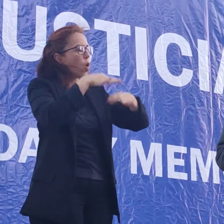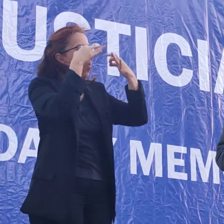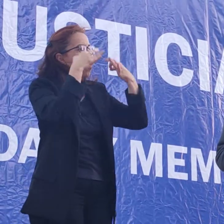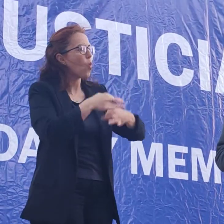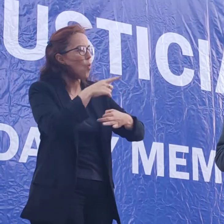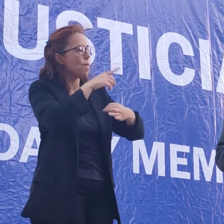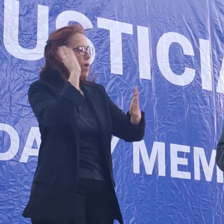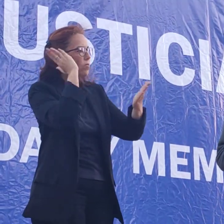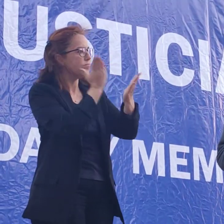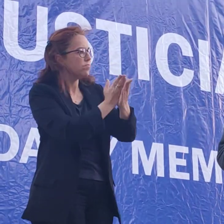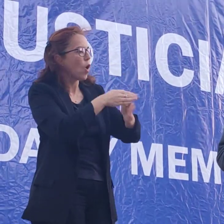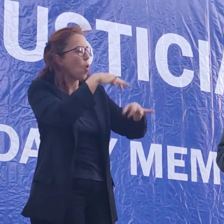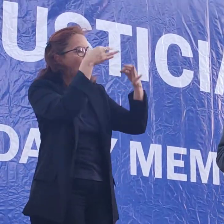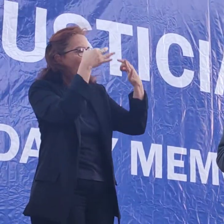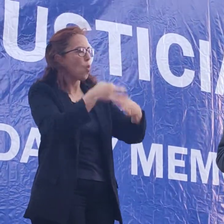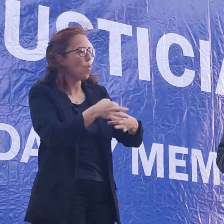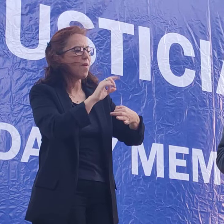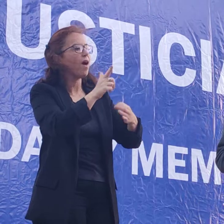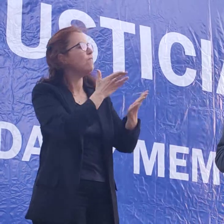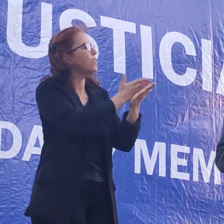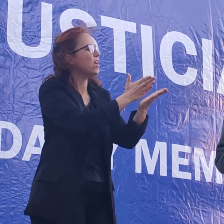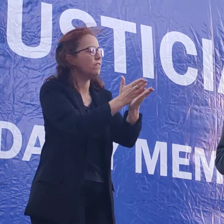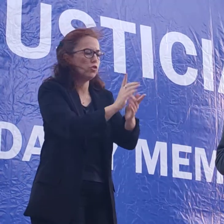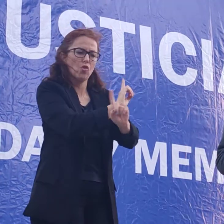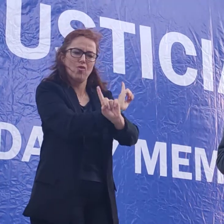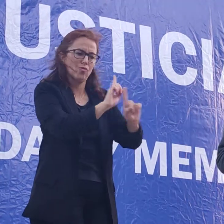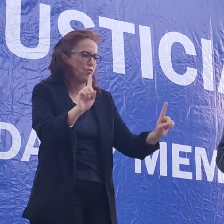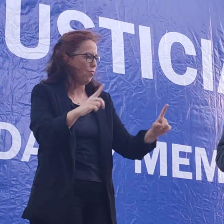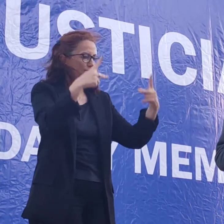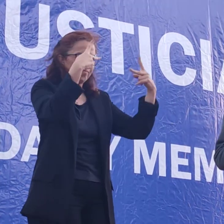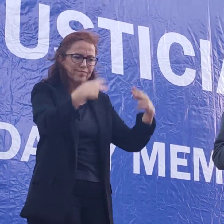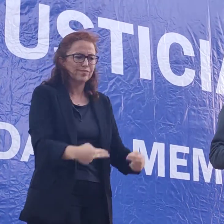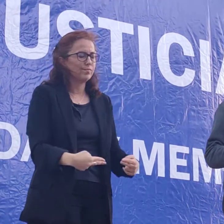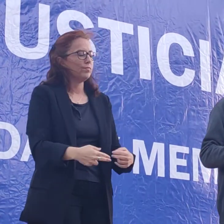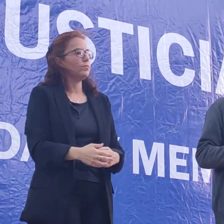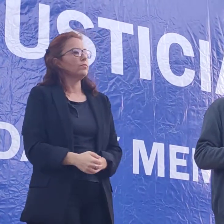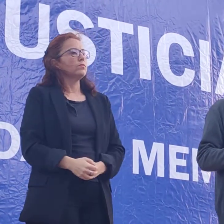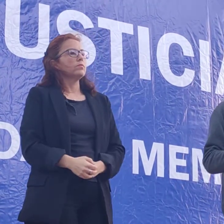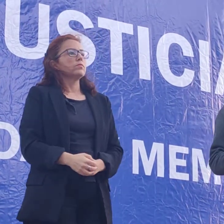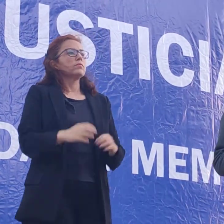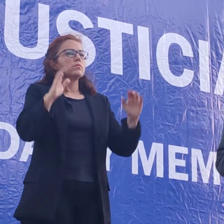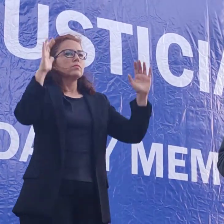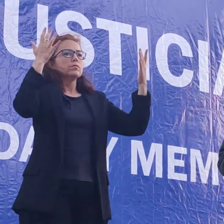sus sentencias sin beneficios indebidos.